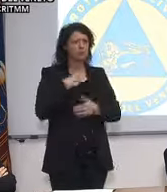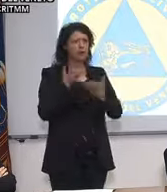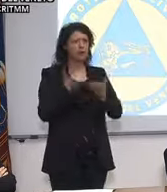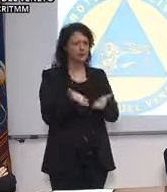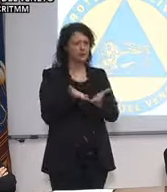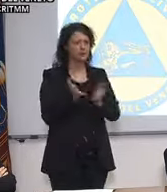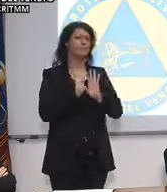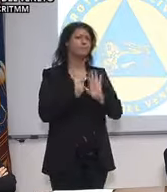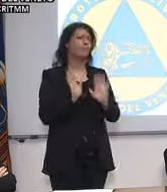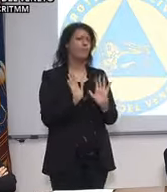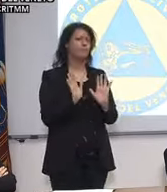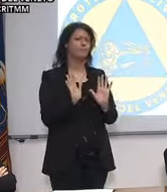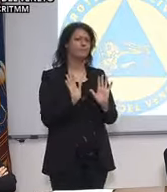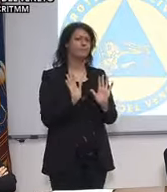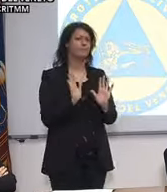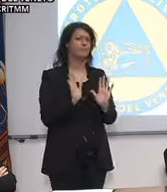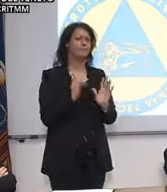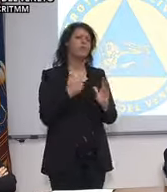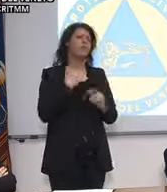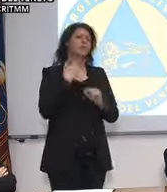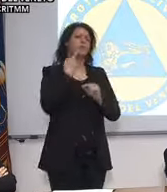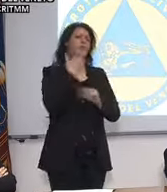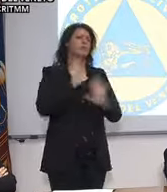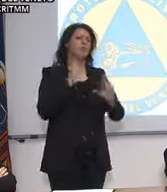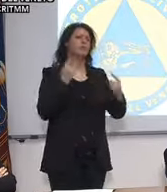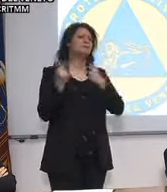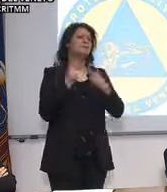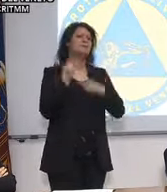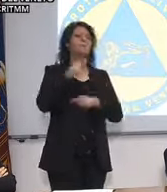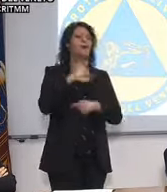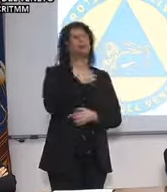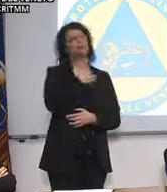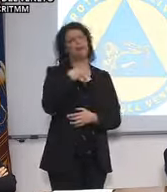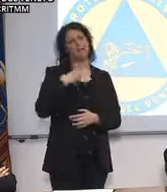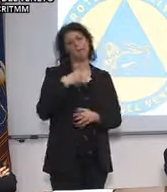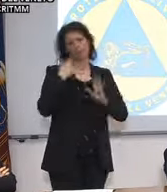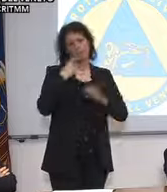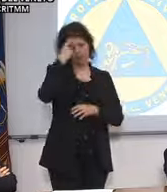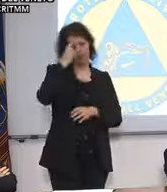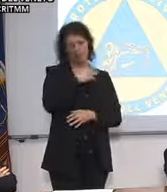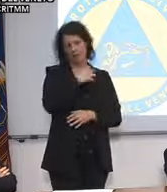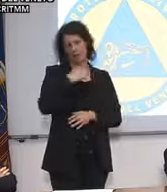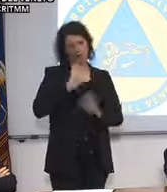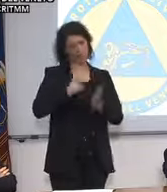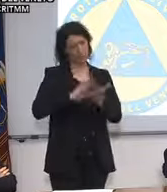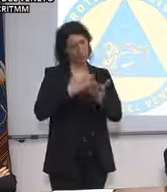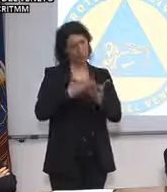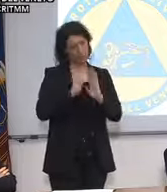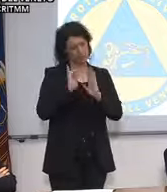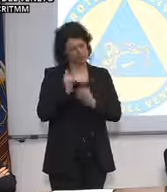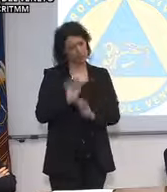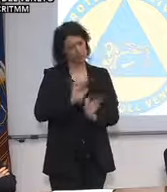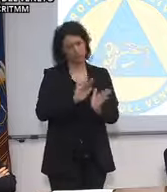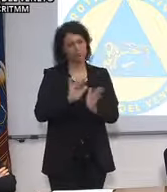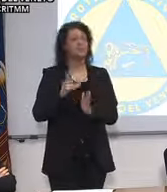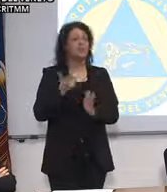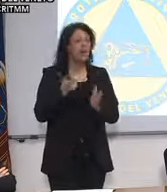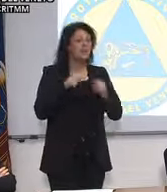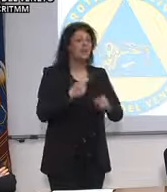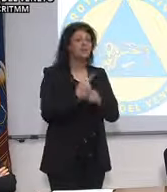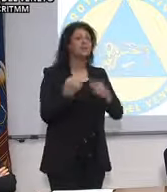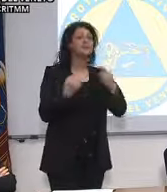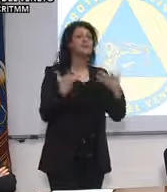dobbiamo discutere della scienza, perché la scienza è una roba, è sacra, però dobbiamo discutere la vita dei cittadini, questo sì ci deve